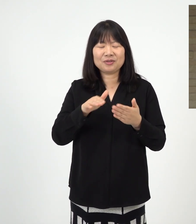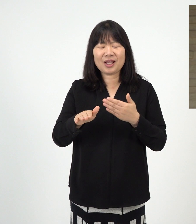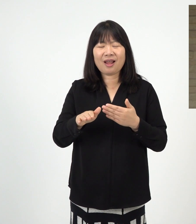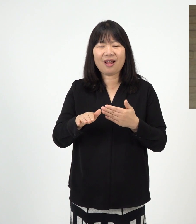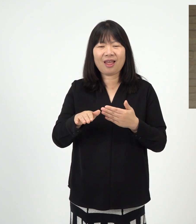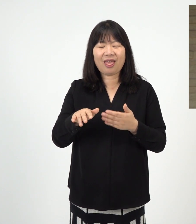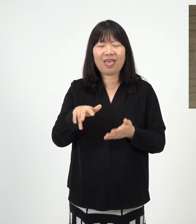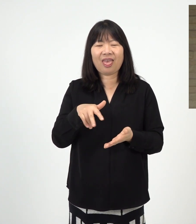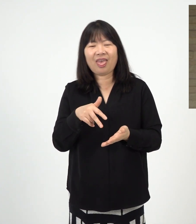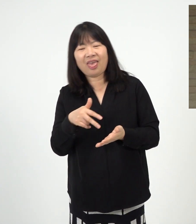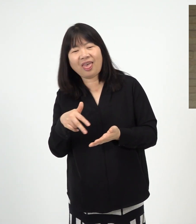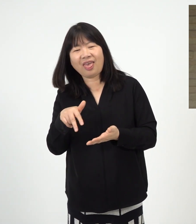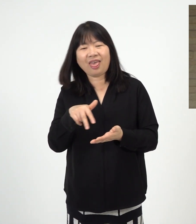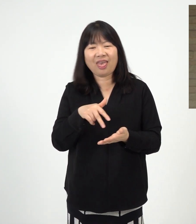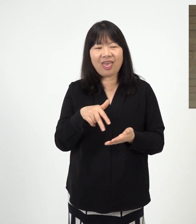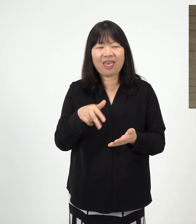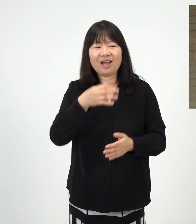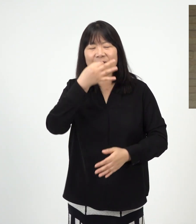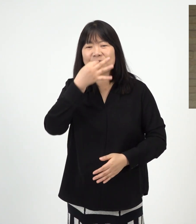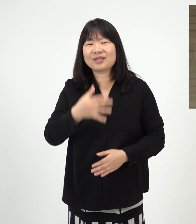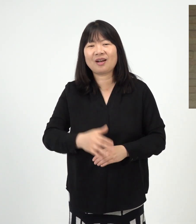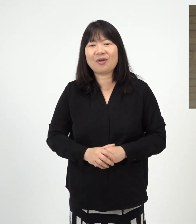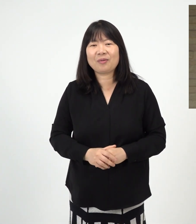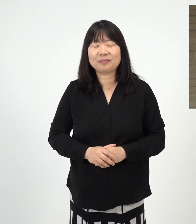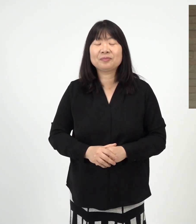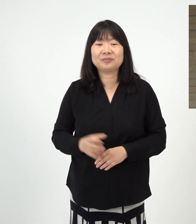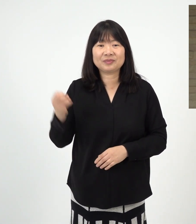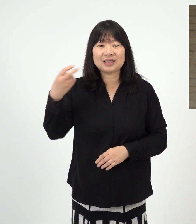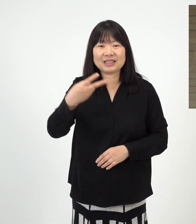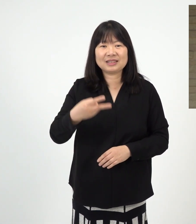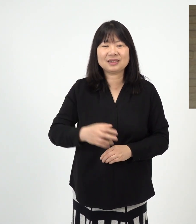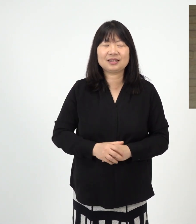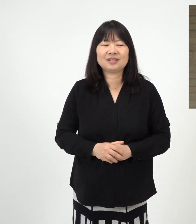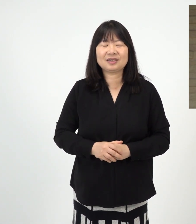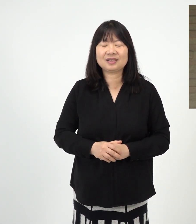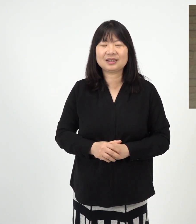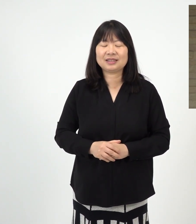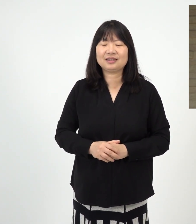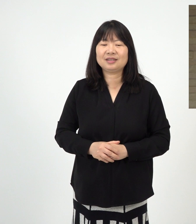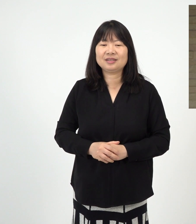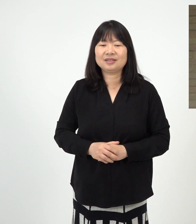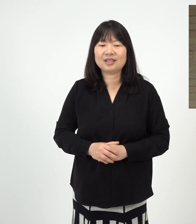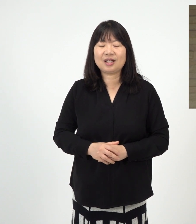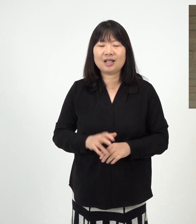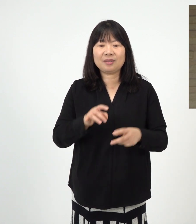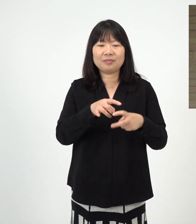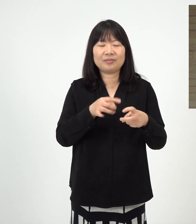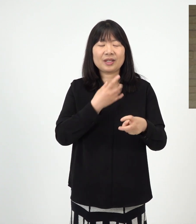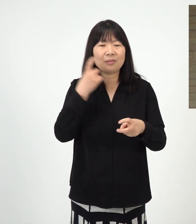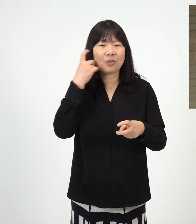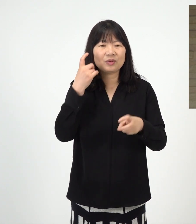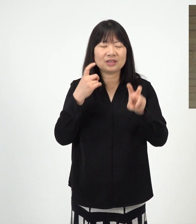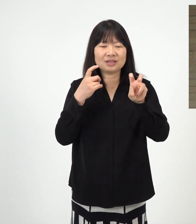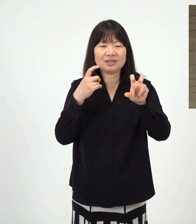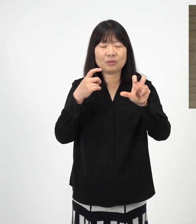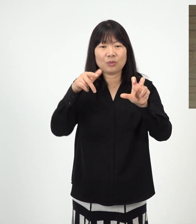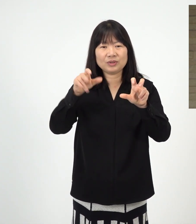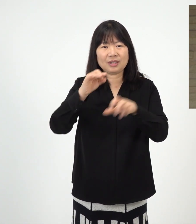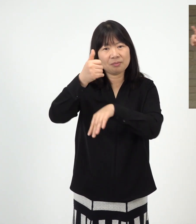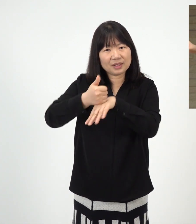아주 힘듭니다. 자, 다시요. 이 마태복음 25장 마지막